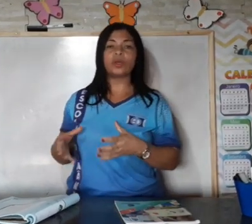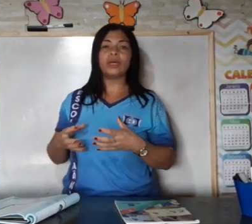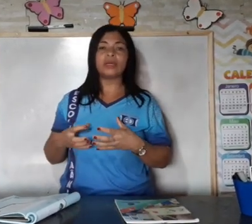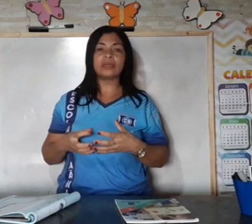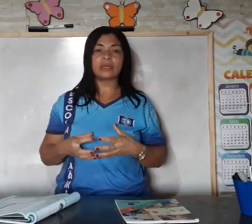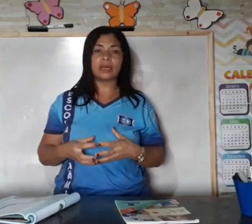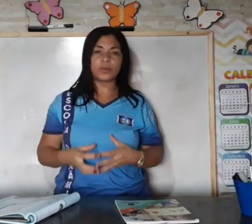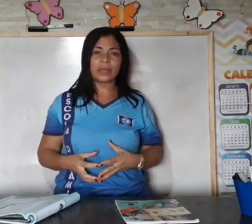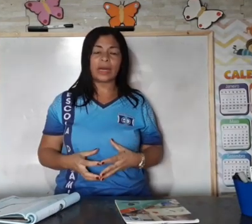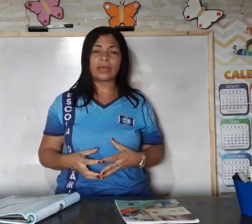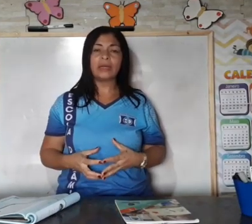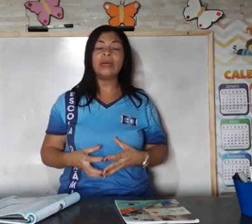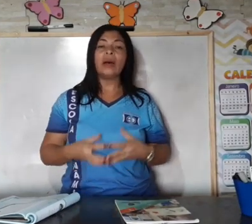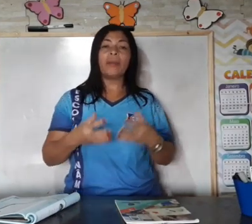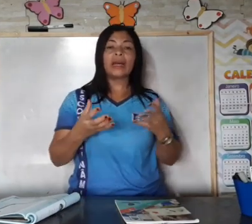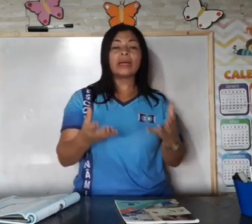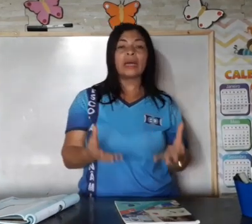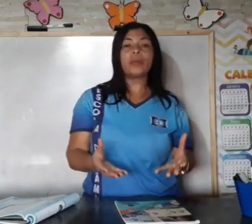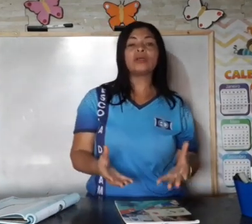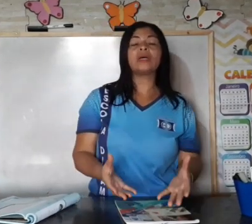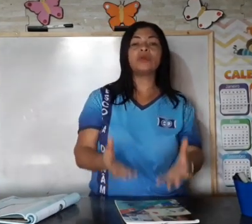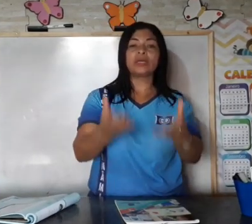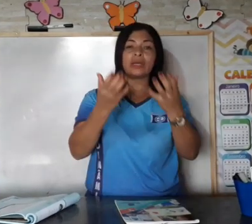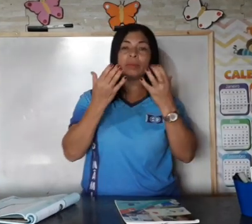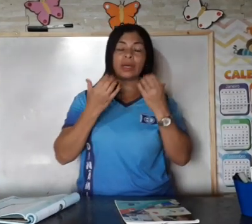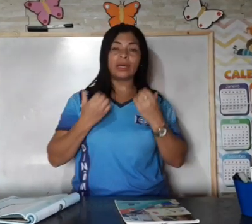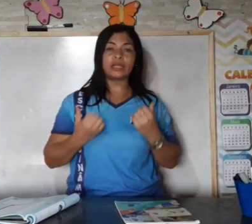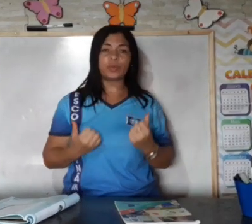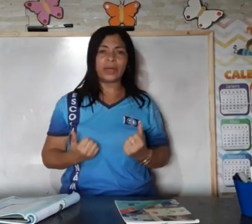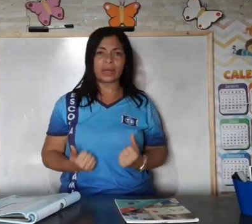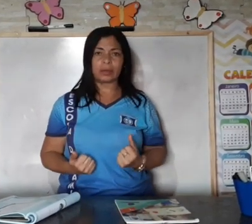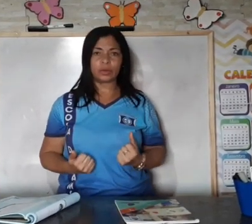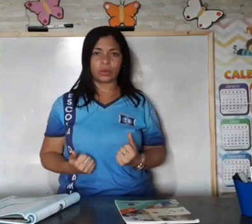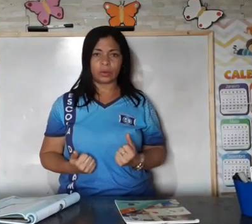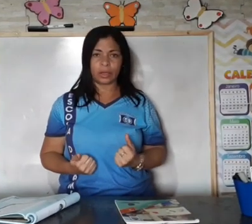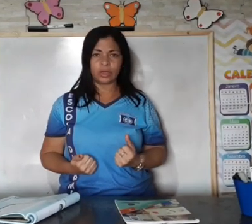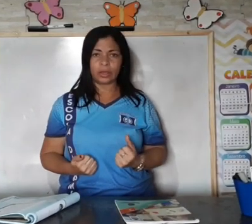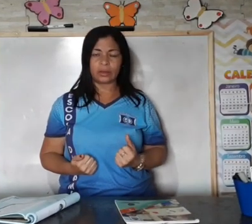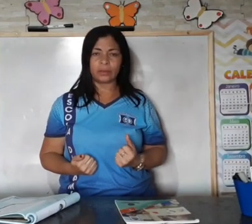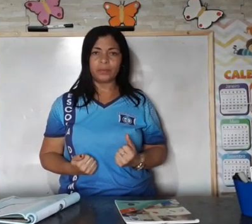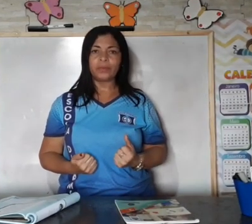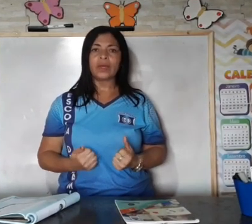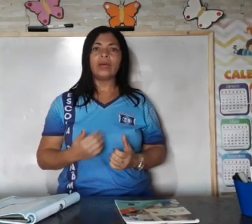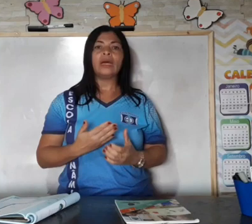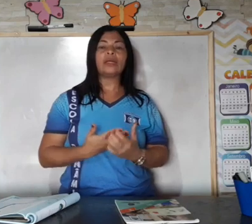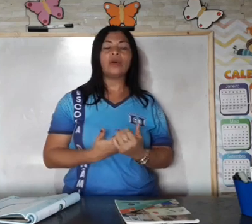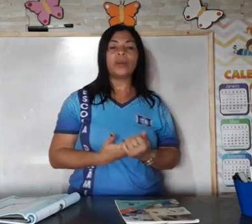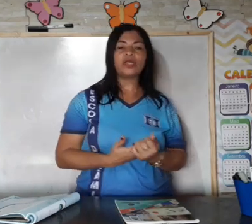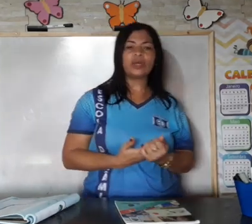também têm que ser respeitadas para que possamos ser também respeitados, ok, gente? Então, preste